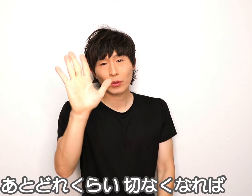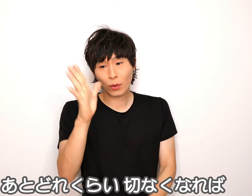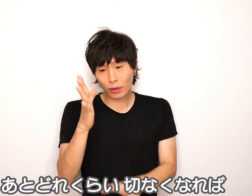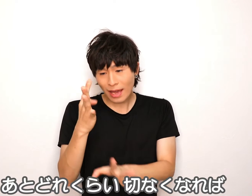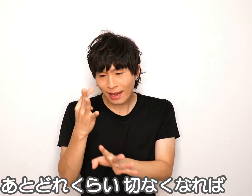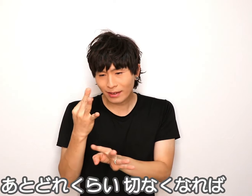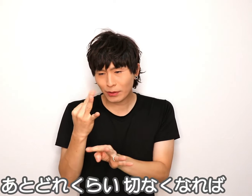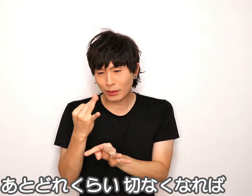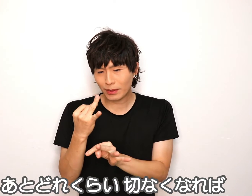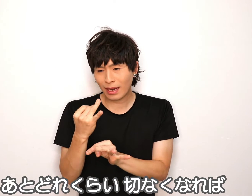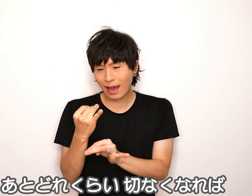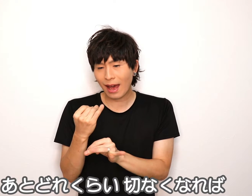とどれくらい